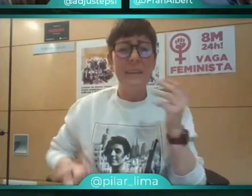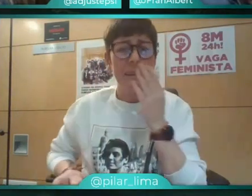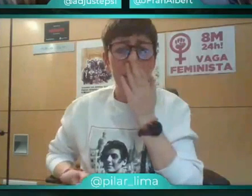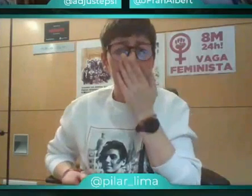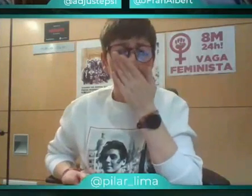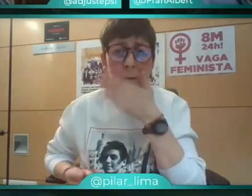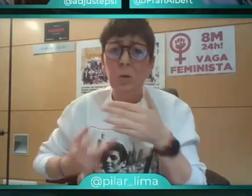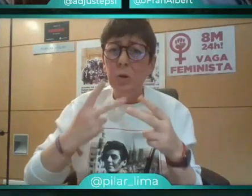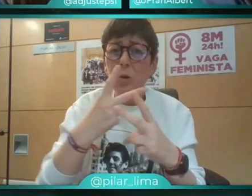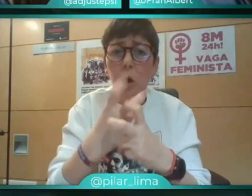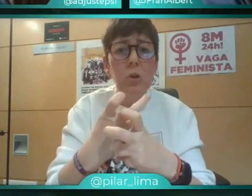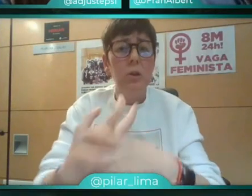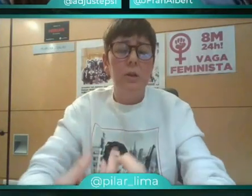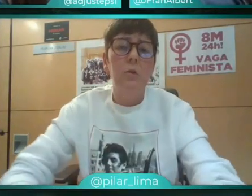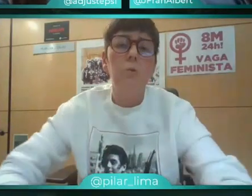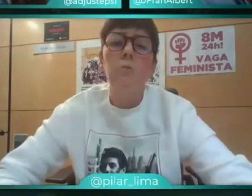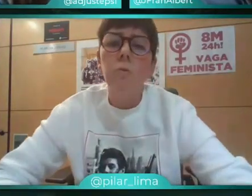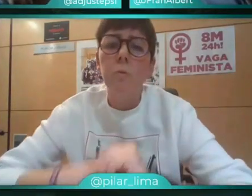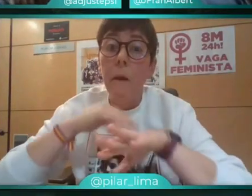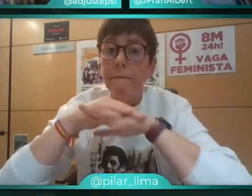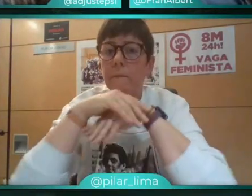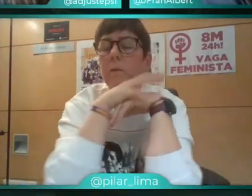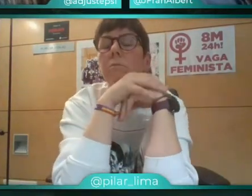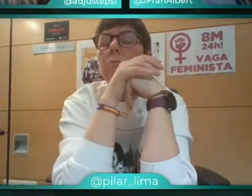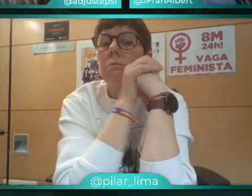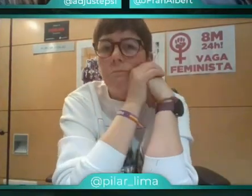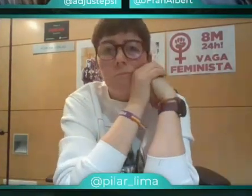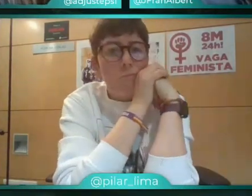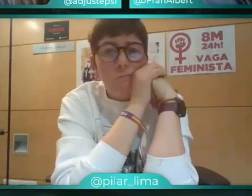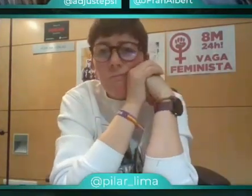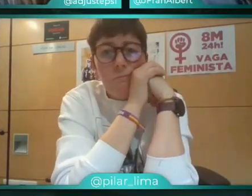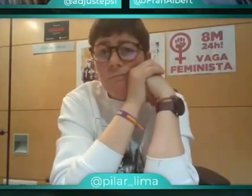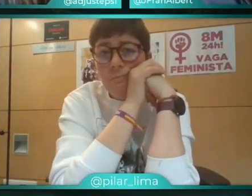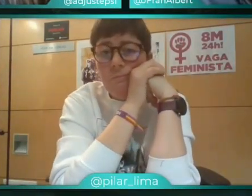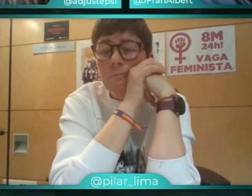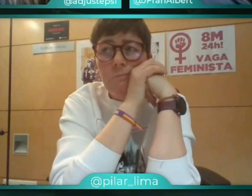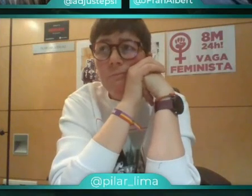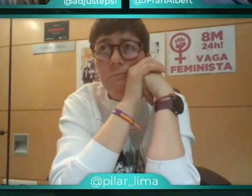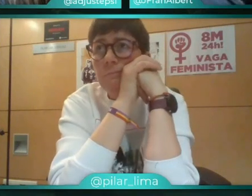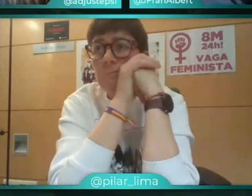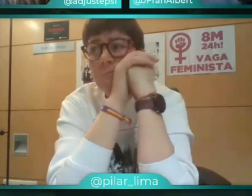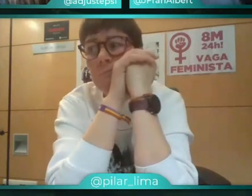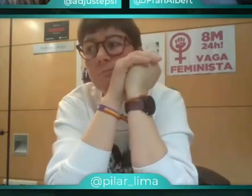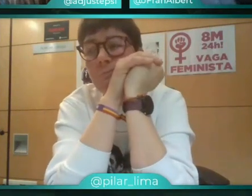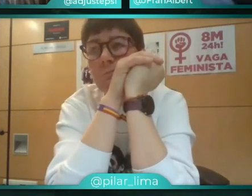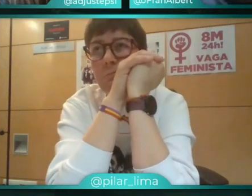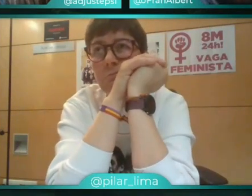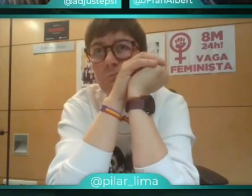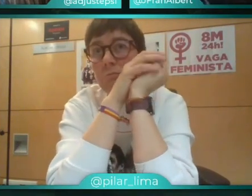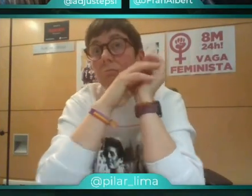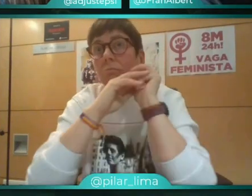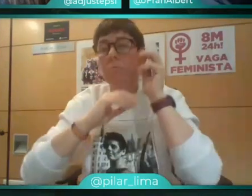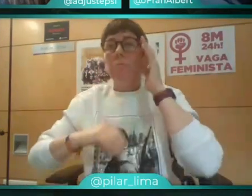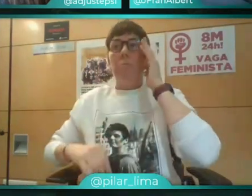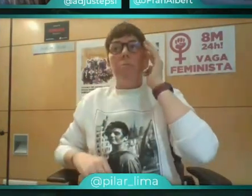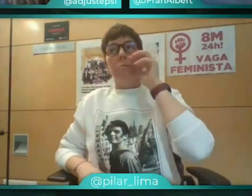este o sea nada no no veas nada es tóxico es tóxico sí sí sí sí sí sí la verdad es que espacios